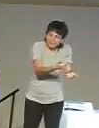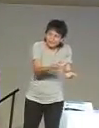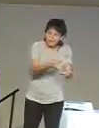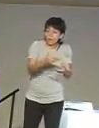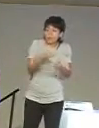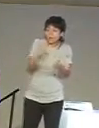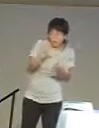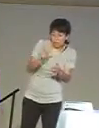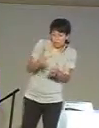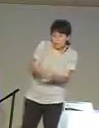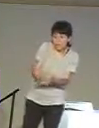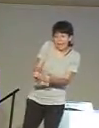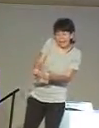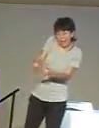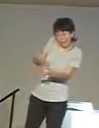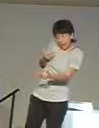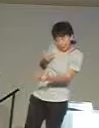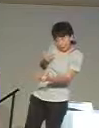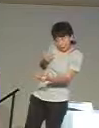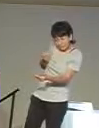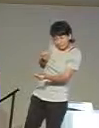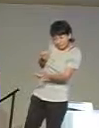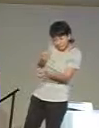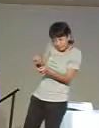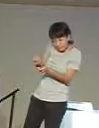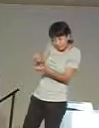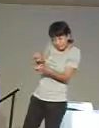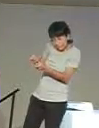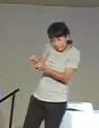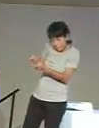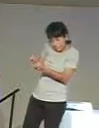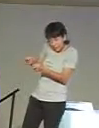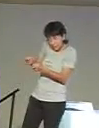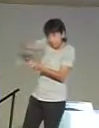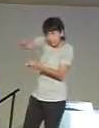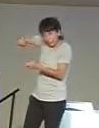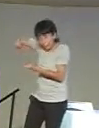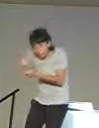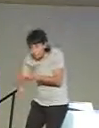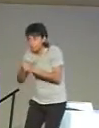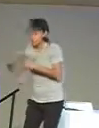el control prenatal como en la atención del parto.